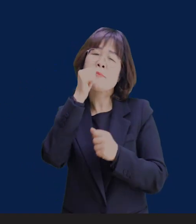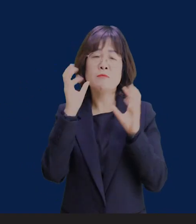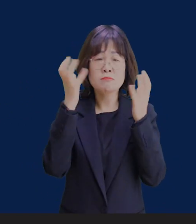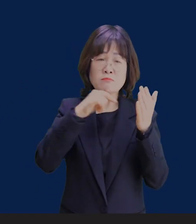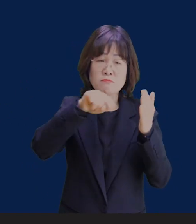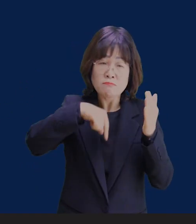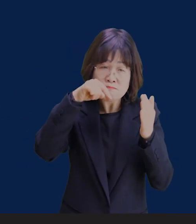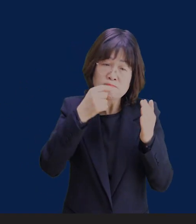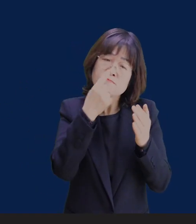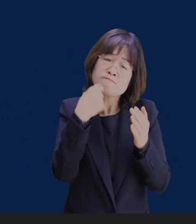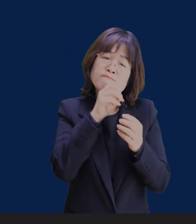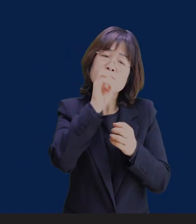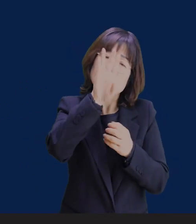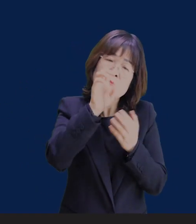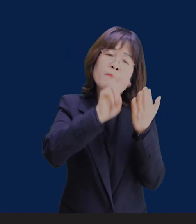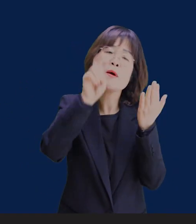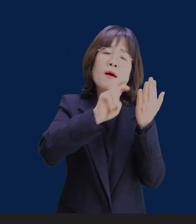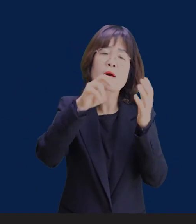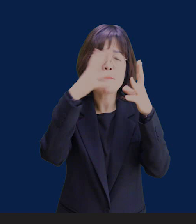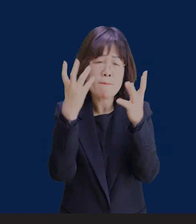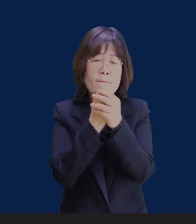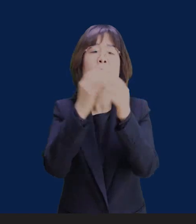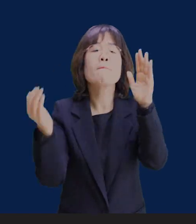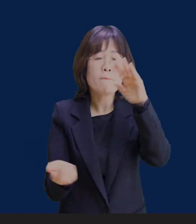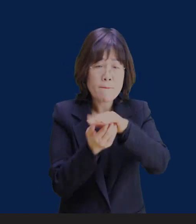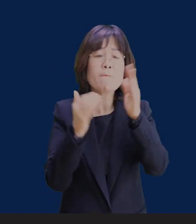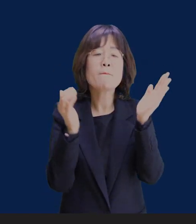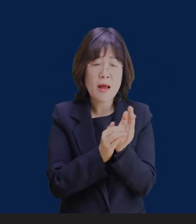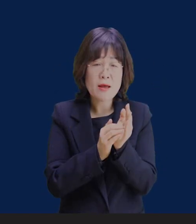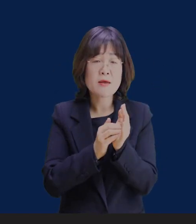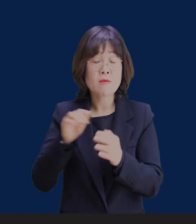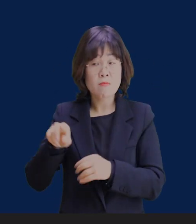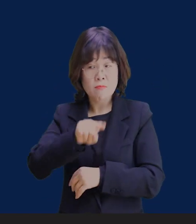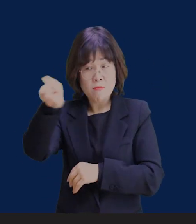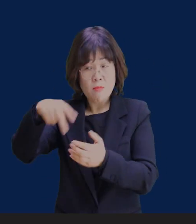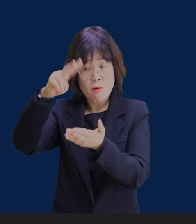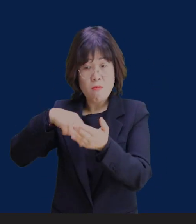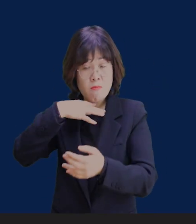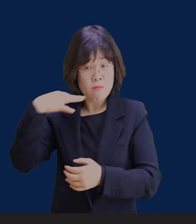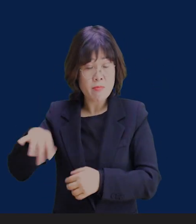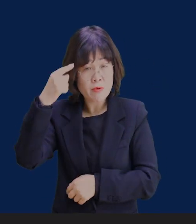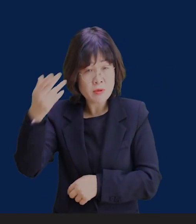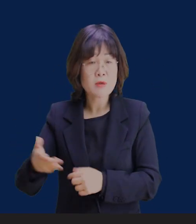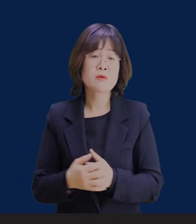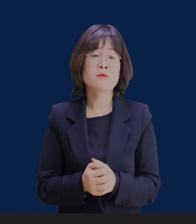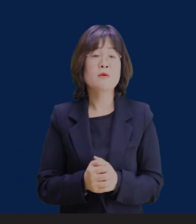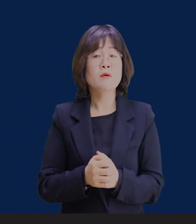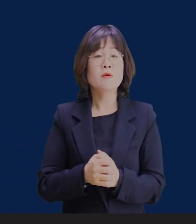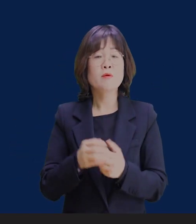어린 악기와 젖먹이들의 입에서 나오는 찬미를 온전하게 하셨나이다 함을 너희가 읽어본 일이 없느냐